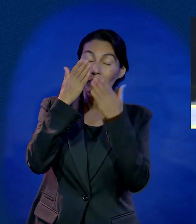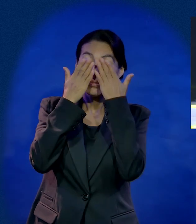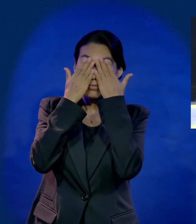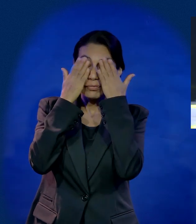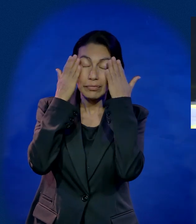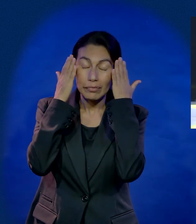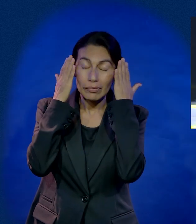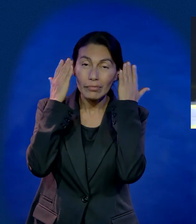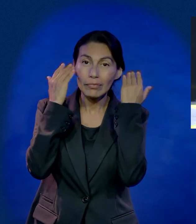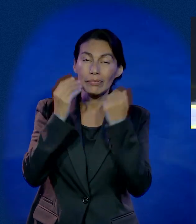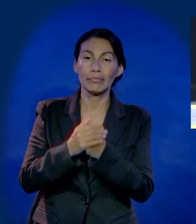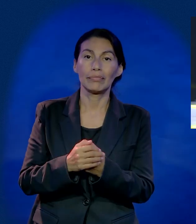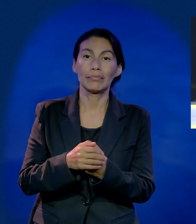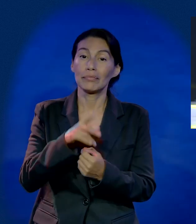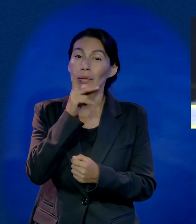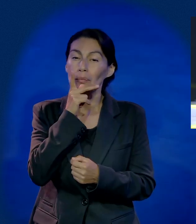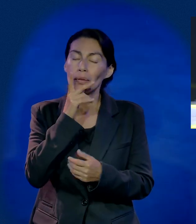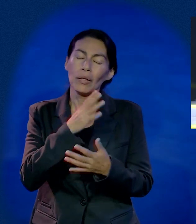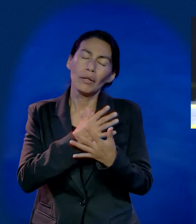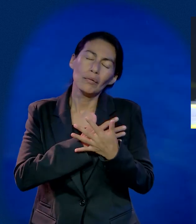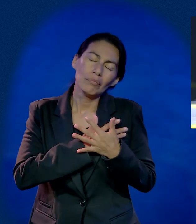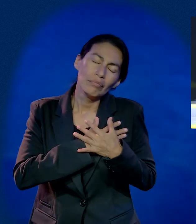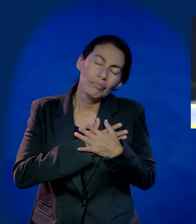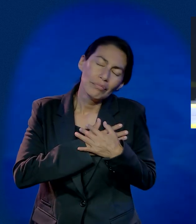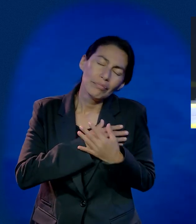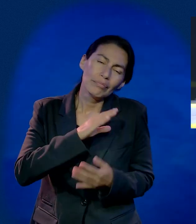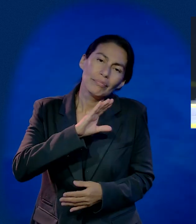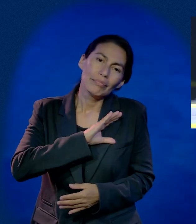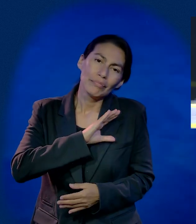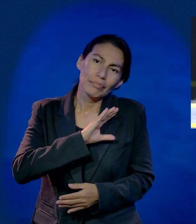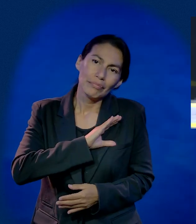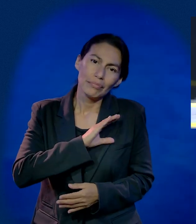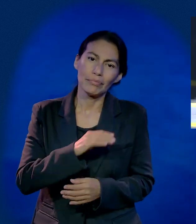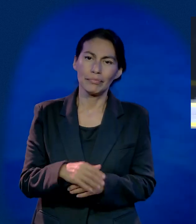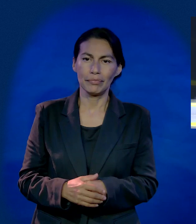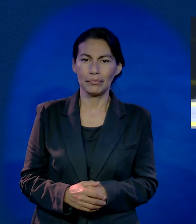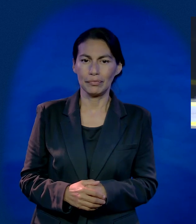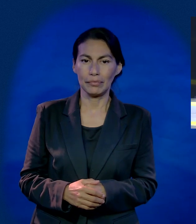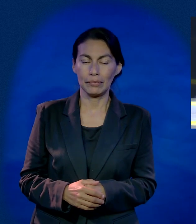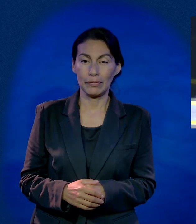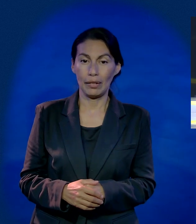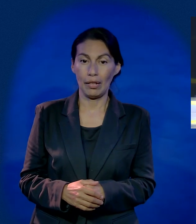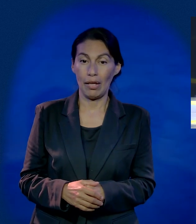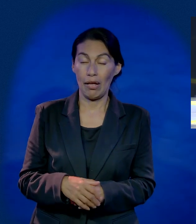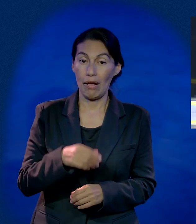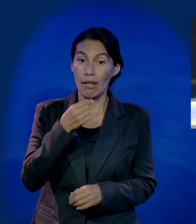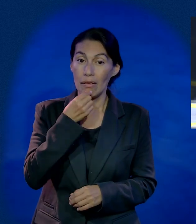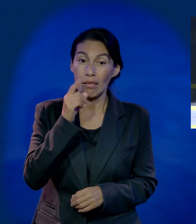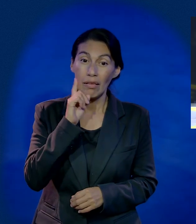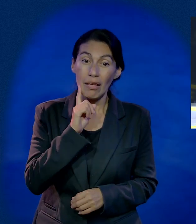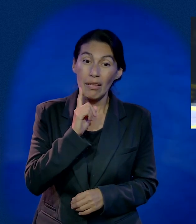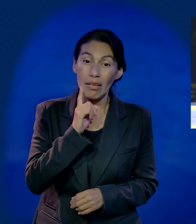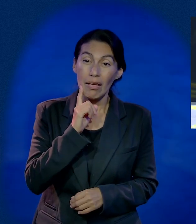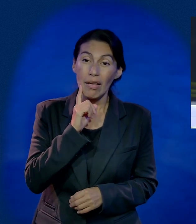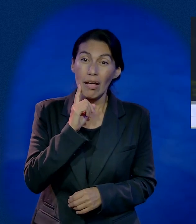Así que me hizo vendarle los ojos, hermano. Y ahí me ve a mí, un padre amoroso y